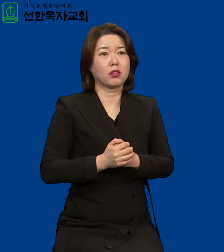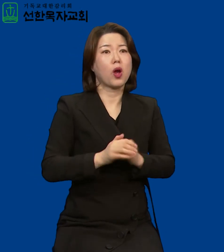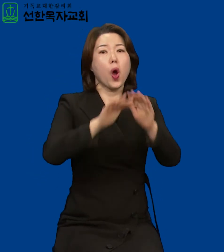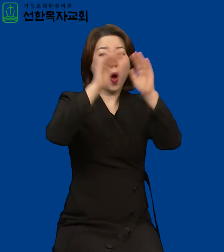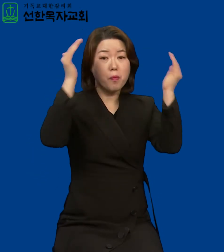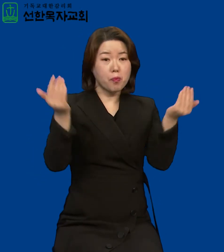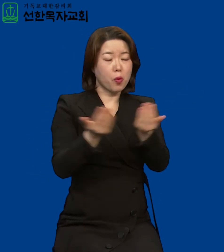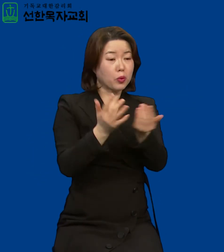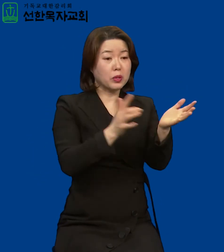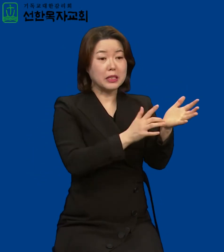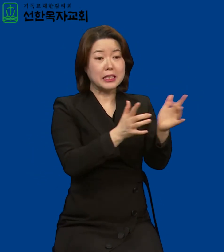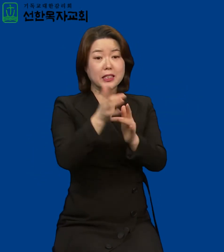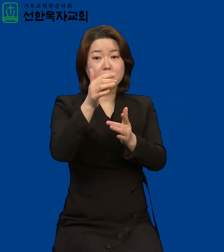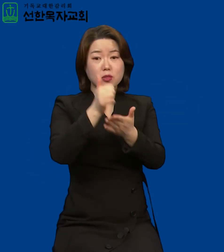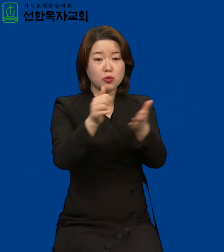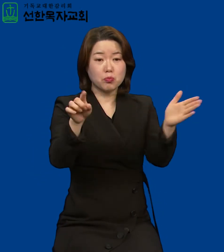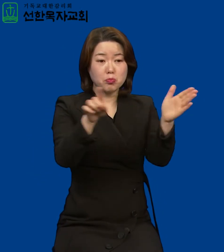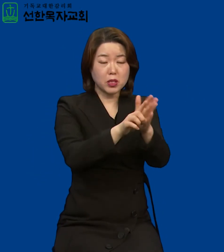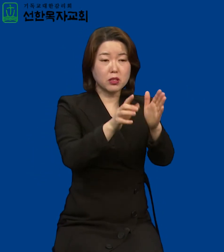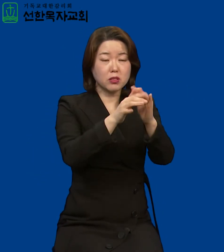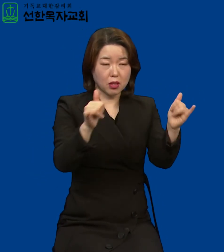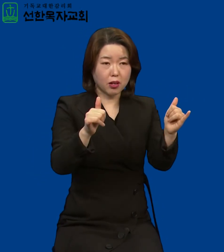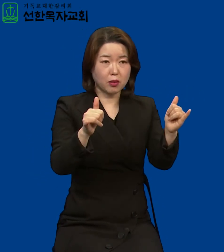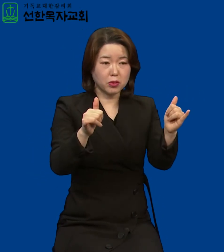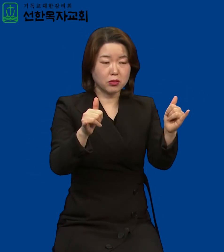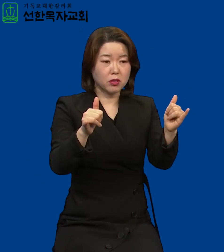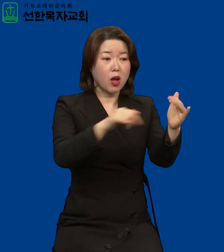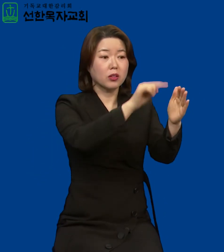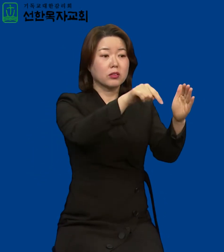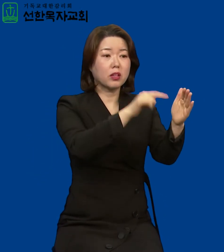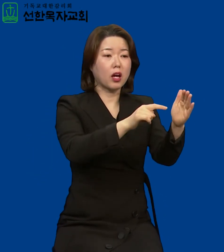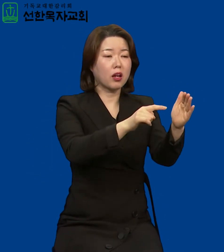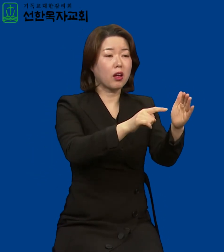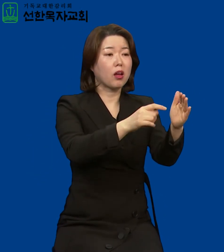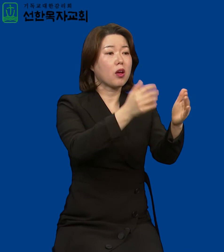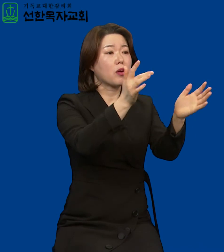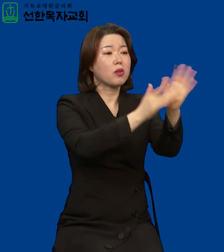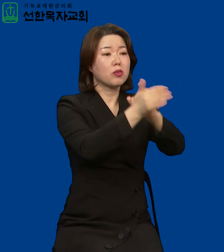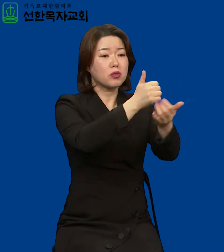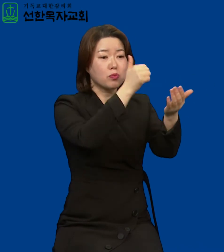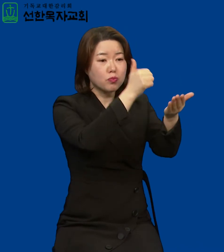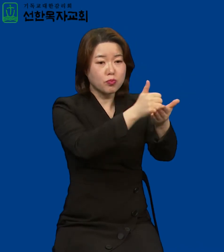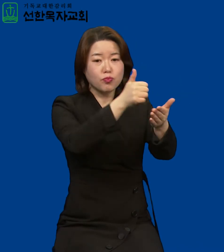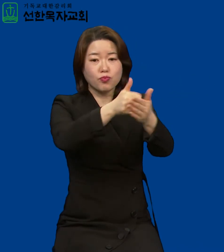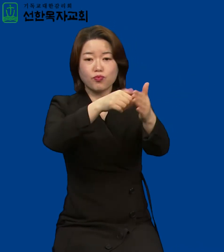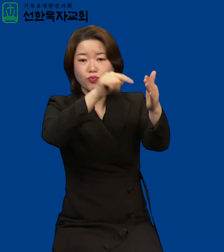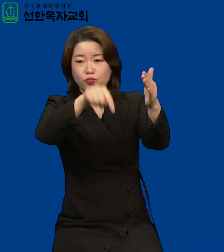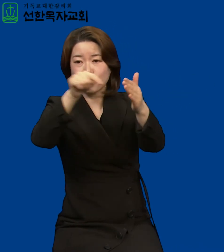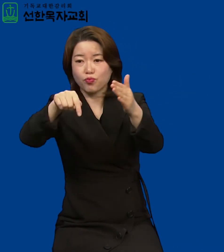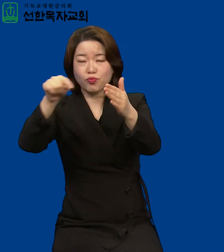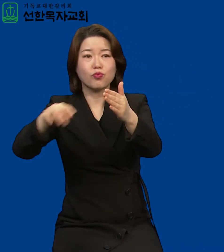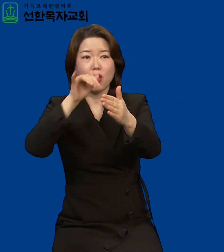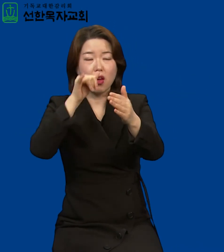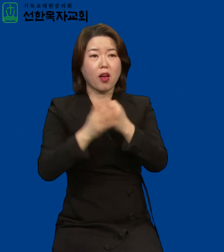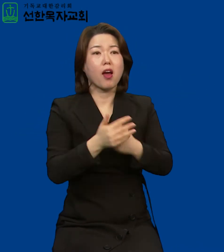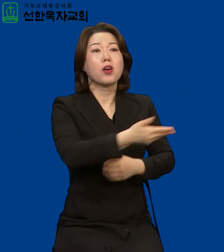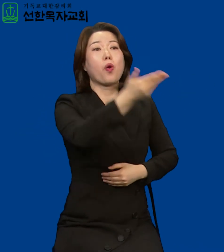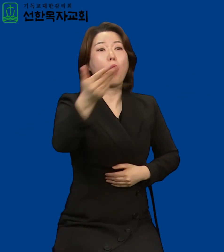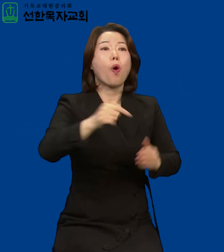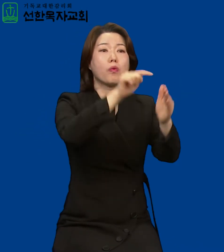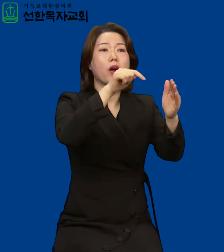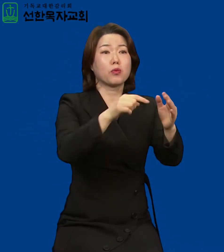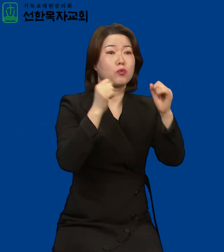모든 예수 믿는 사람 안에는 예수님이 계시다. 그래, 여러분들 안에, 고린도 교회 교인 여러분들 안에도 예수님이